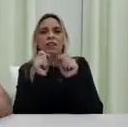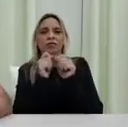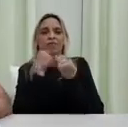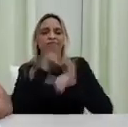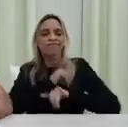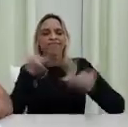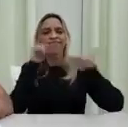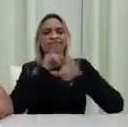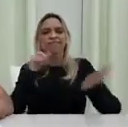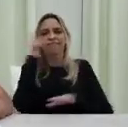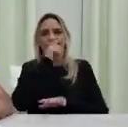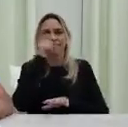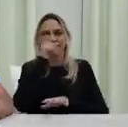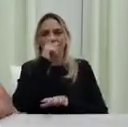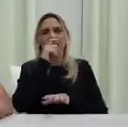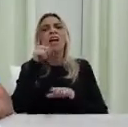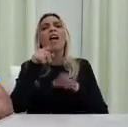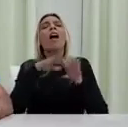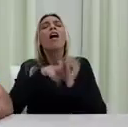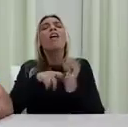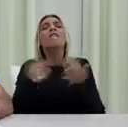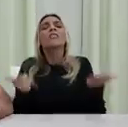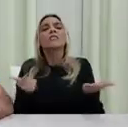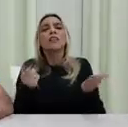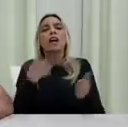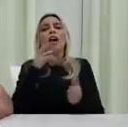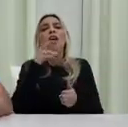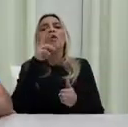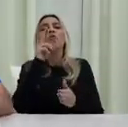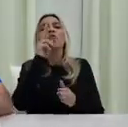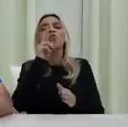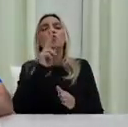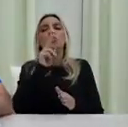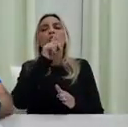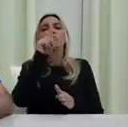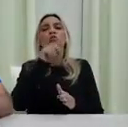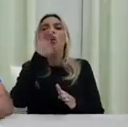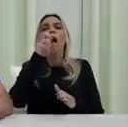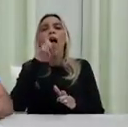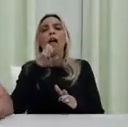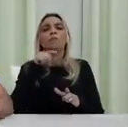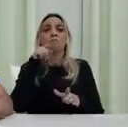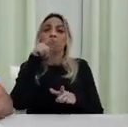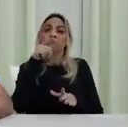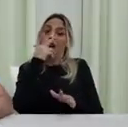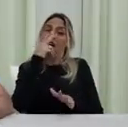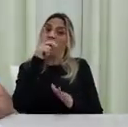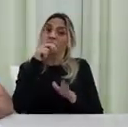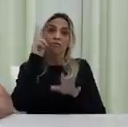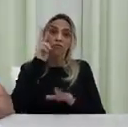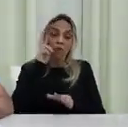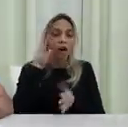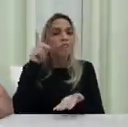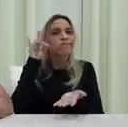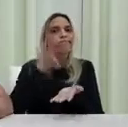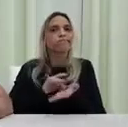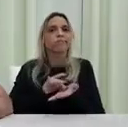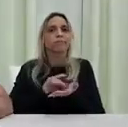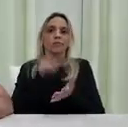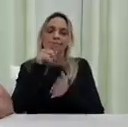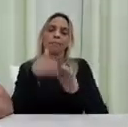aquela matéria na revista Cruzoé sobre o presidente do Supremo. Se for verdade, isso parece que é verdade. Parabéns aí ao Alexandre